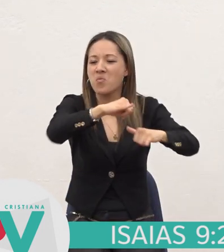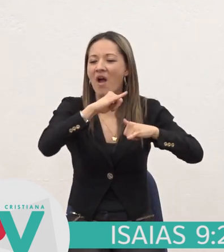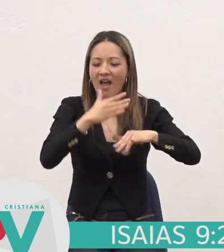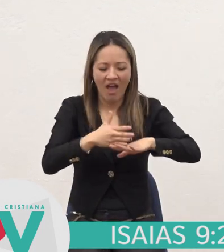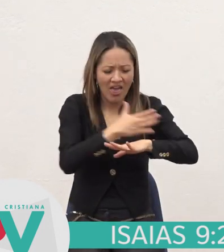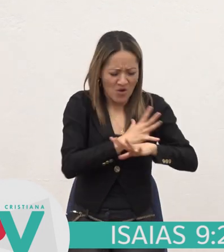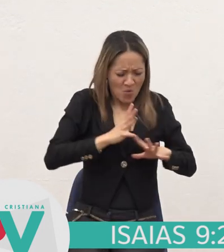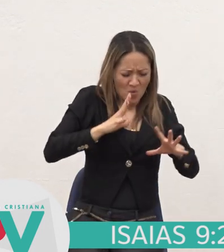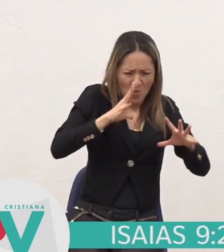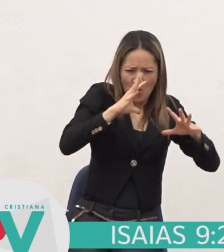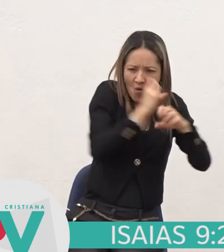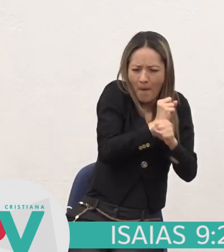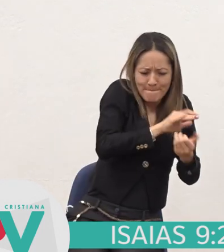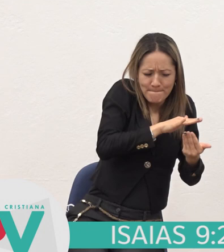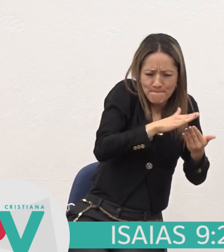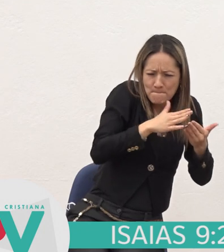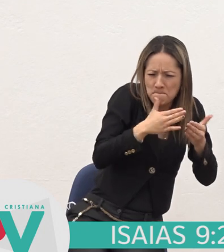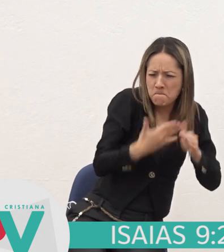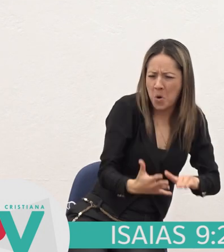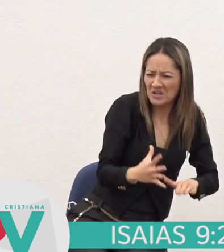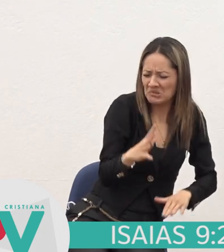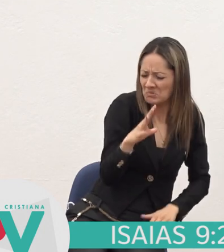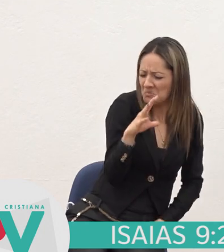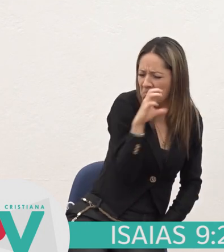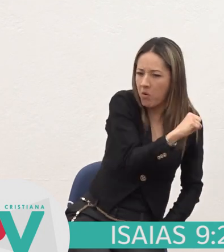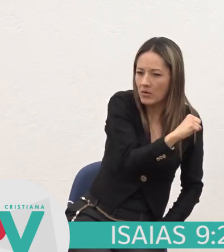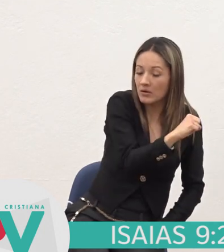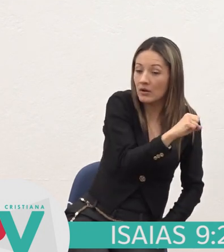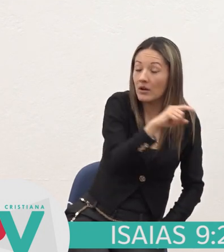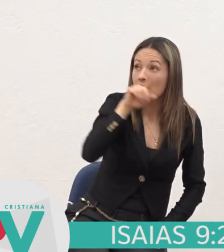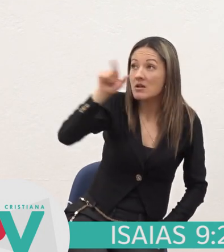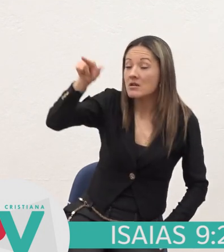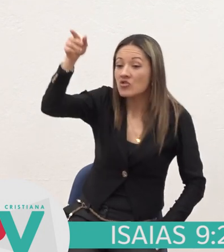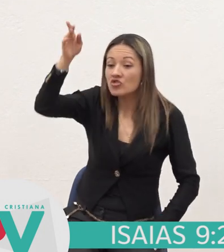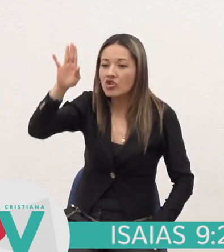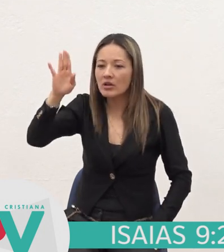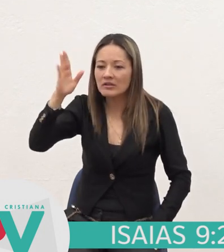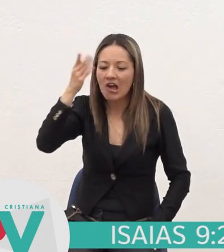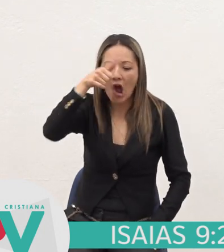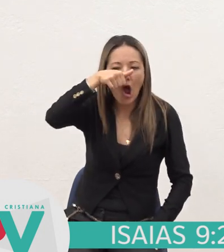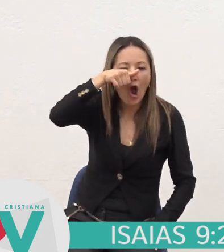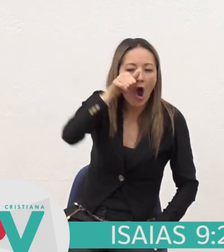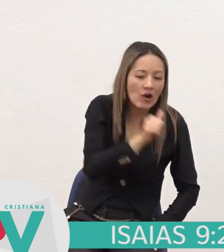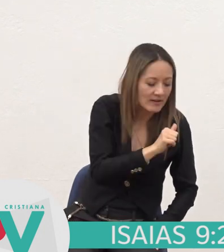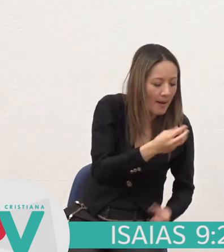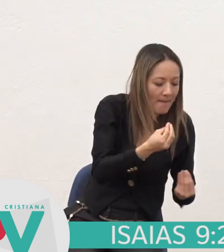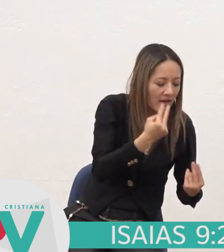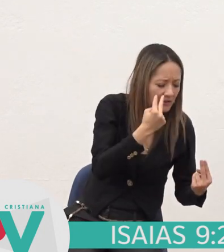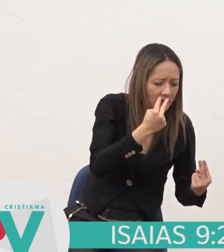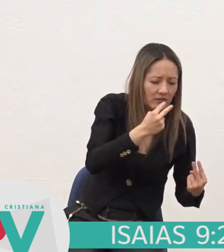En tinieblas En oscuridad Y el Señor Me cortó Para que yo lo mirara Y yo estaba mirando Al doctor